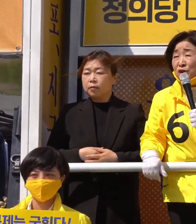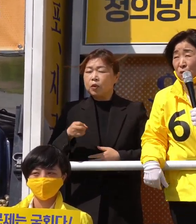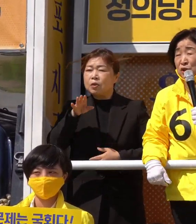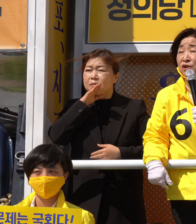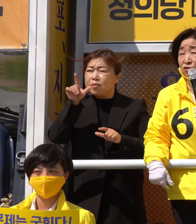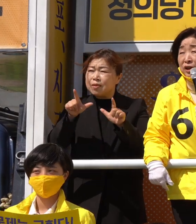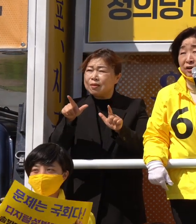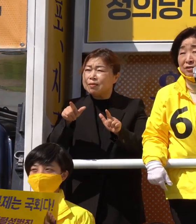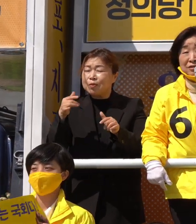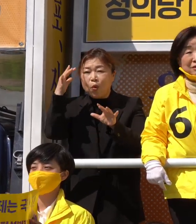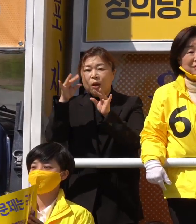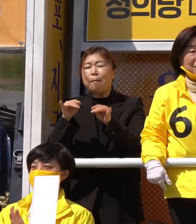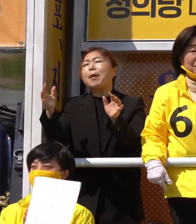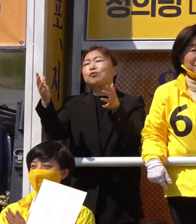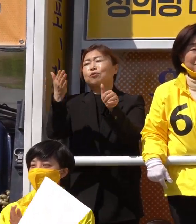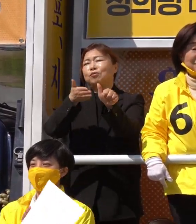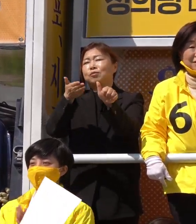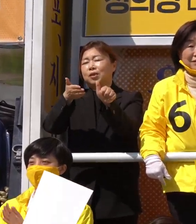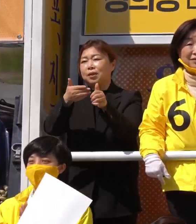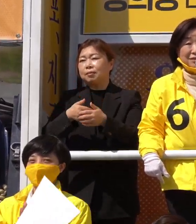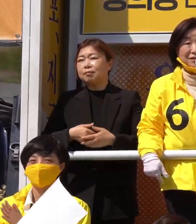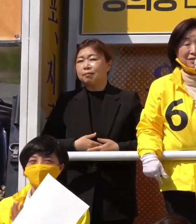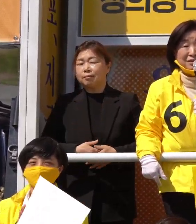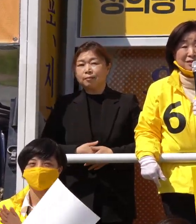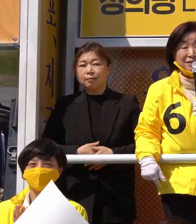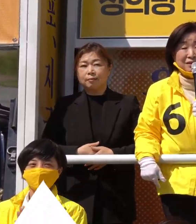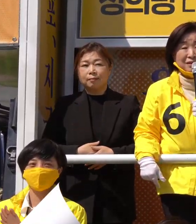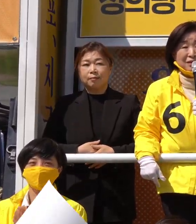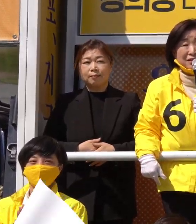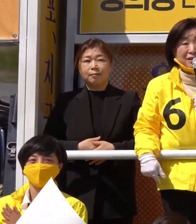동의하시면 박수를 좀 치셔도 돼요.